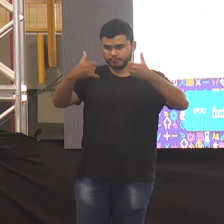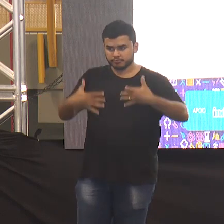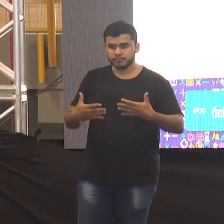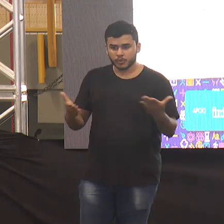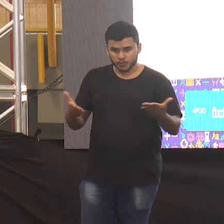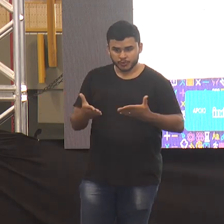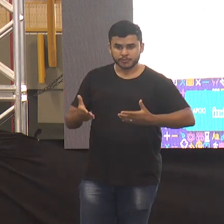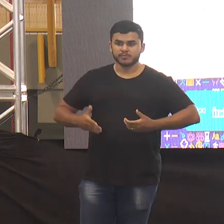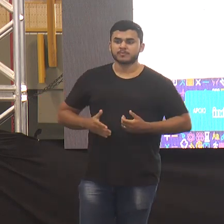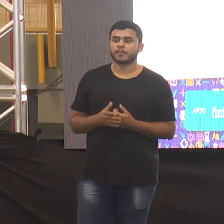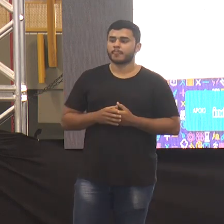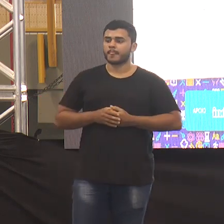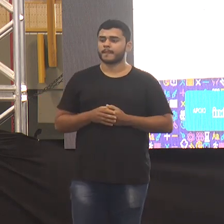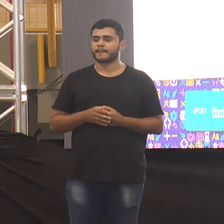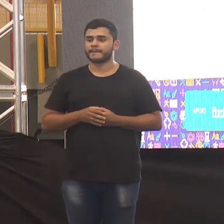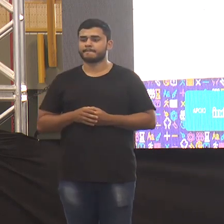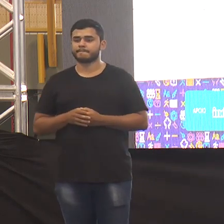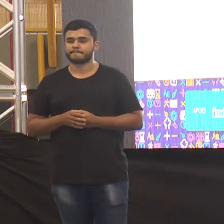hoje.